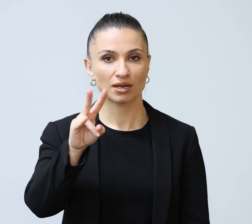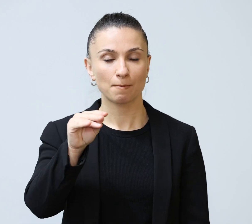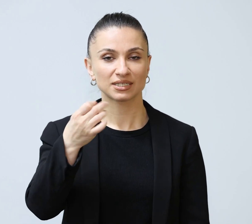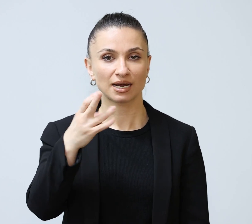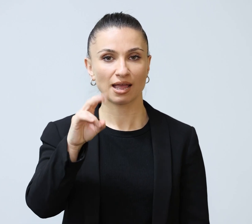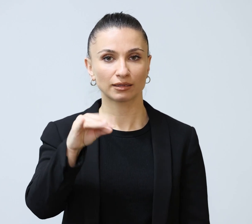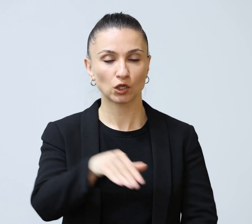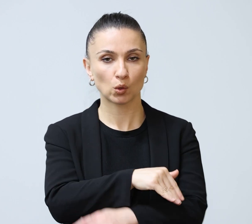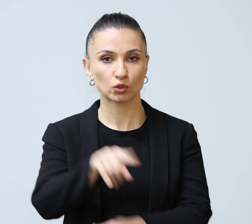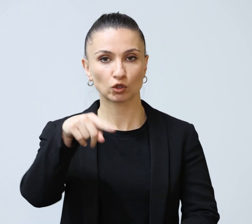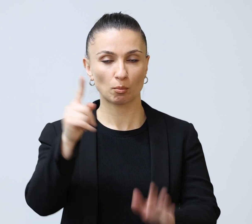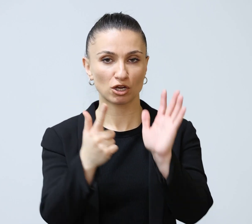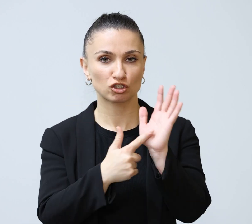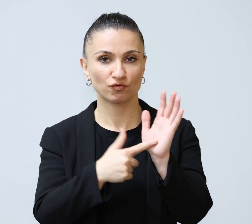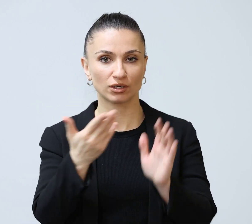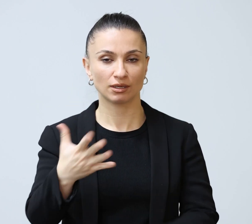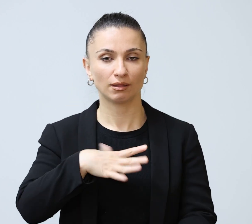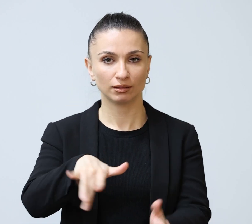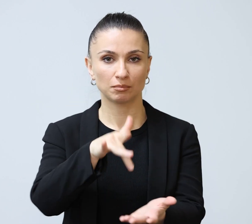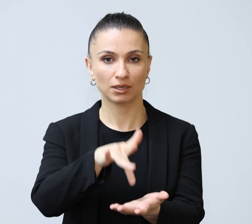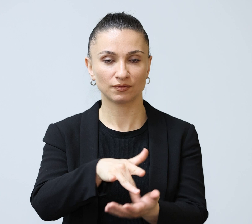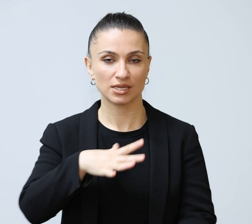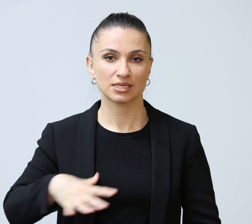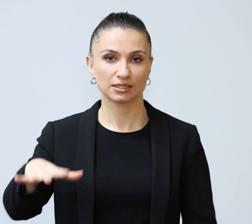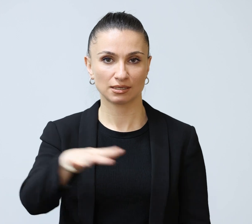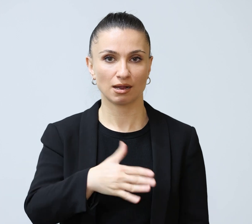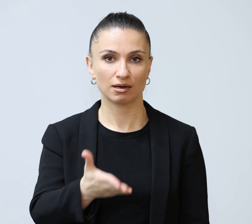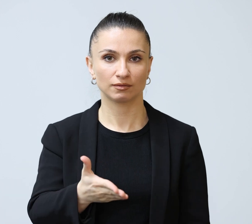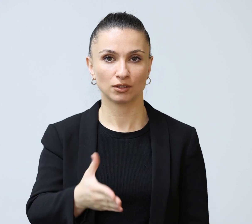Փիրսկելյանի փողոց, համար 7, Թբիլիսի, Վրաստան 0159